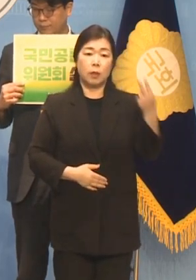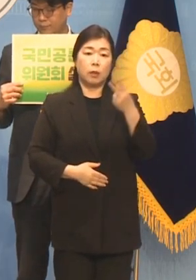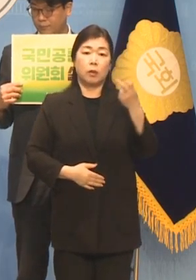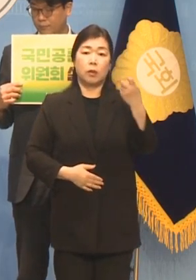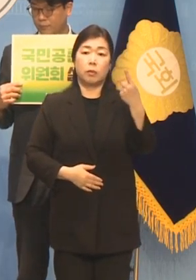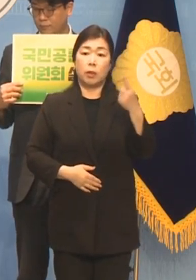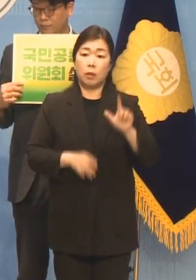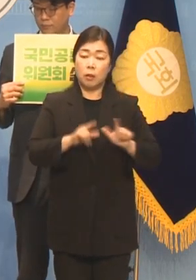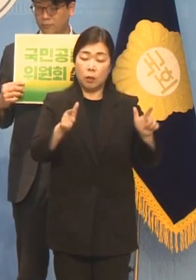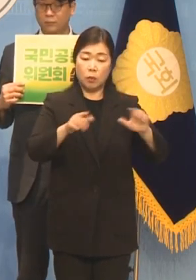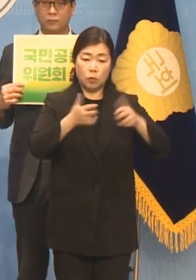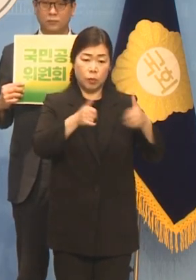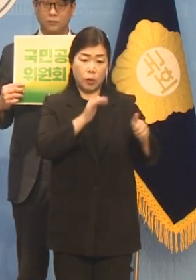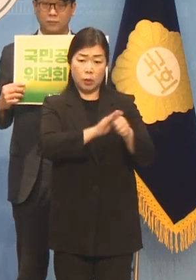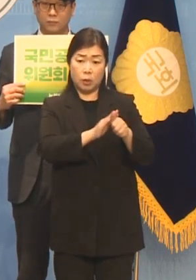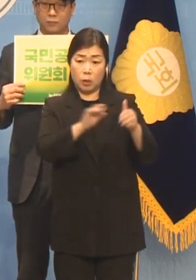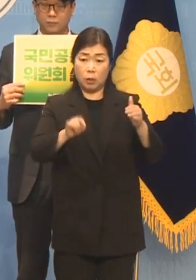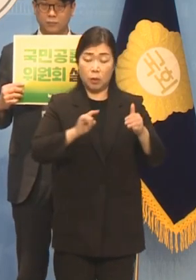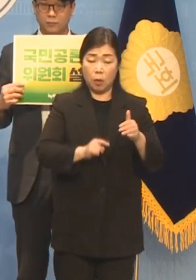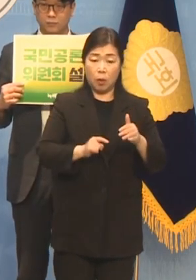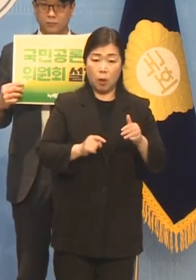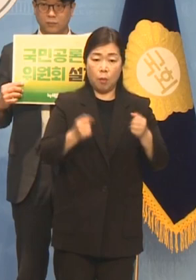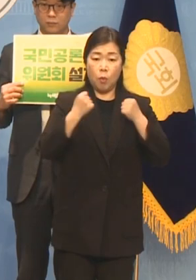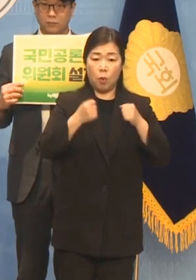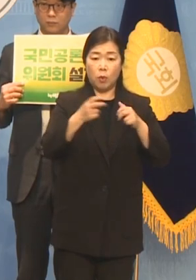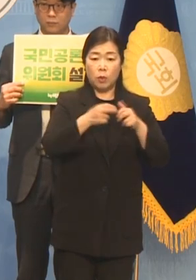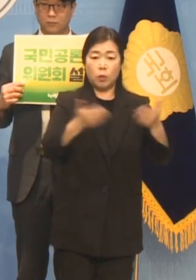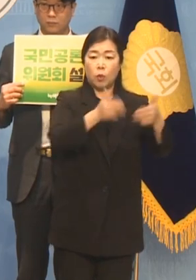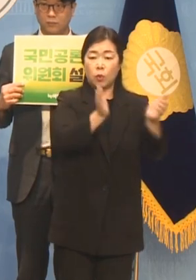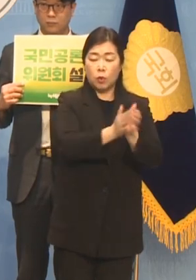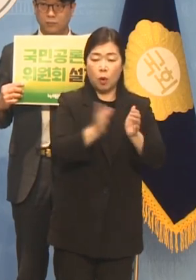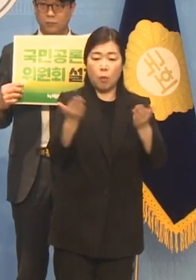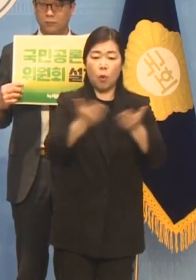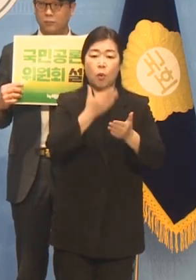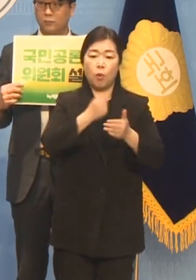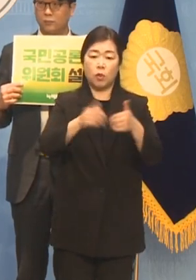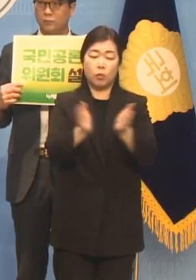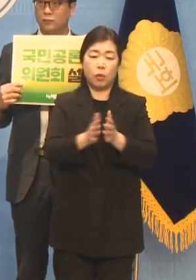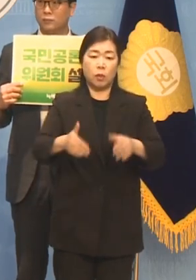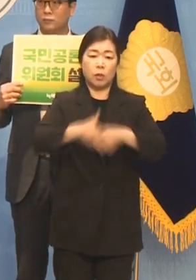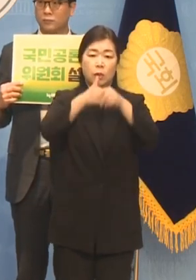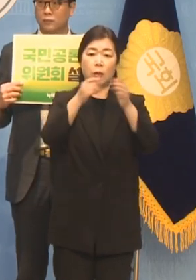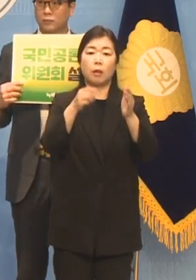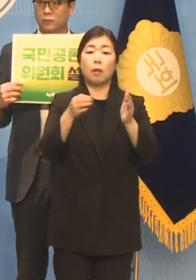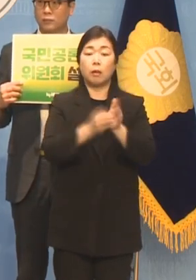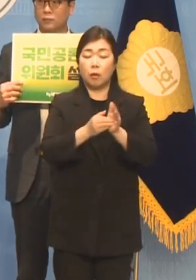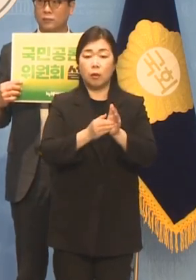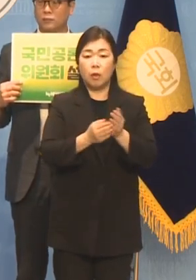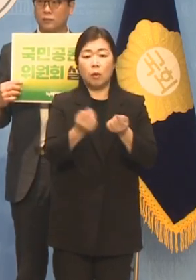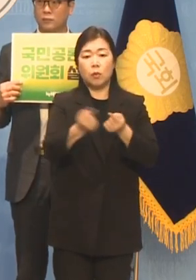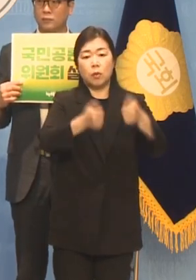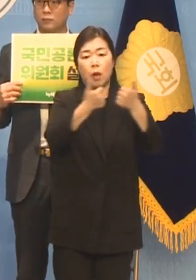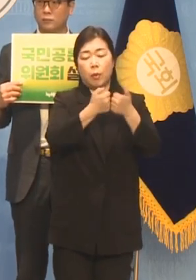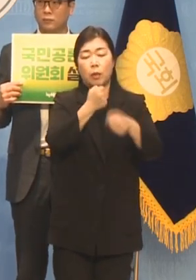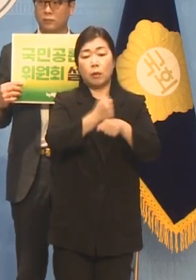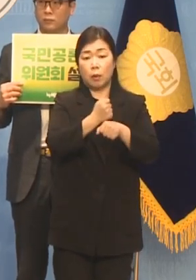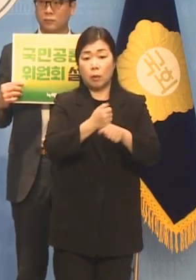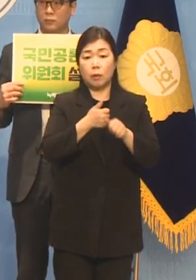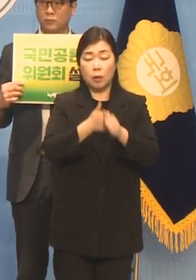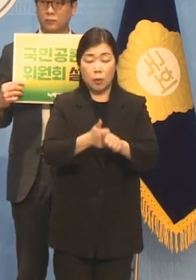2021년 국민의 지지 속에 보건의료노조와 보건복지부가 체결한 9.2 노정합의에 따라 전국